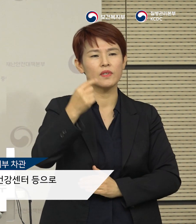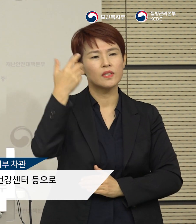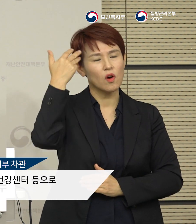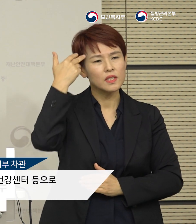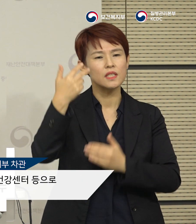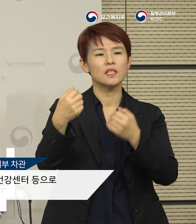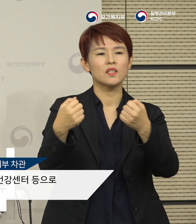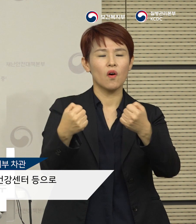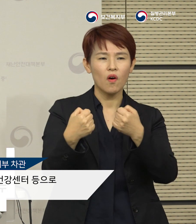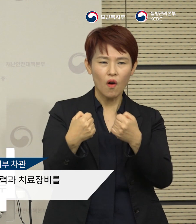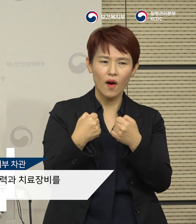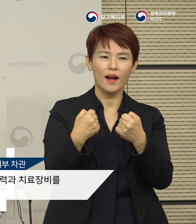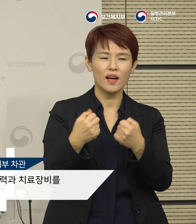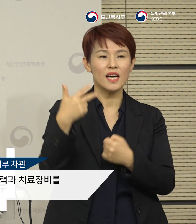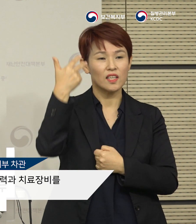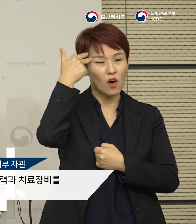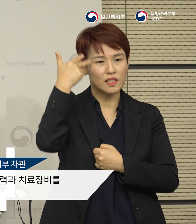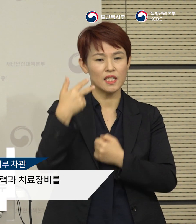이송키로 결정하였습니다.